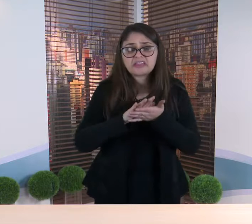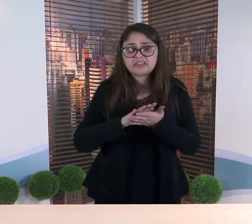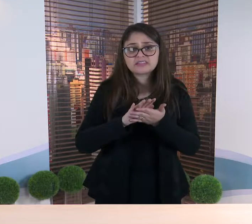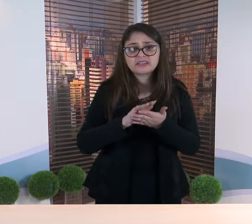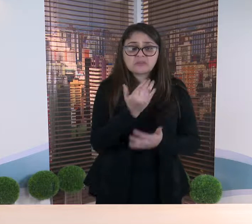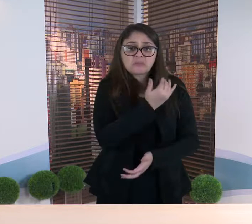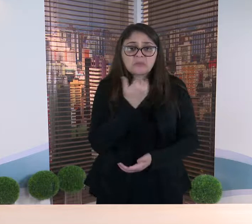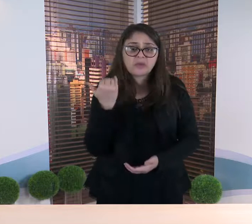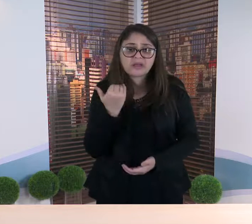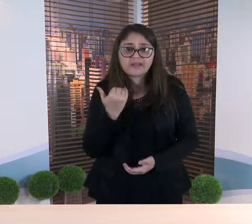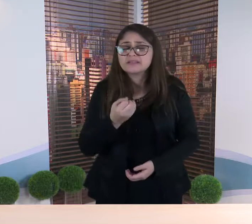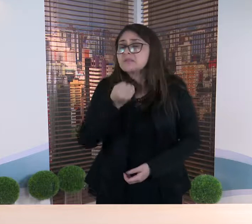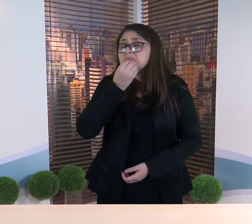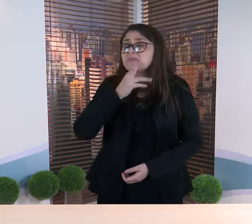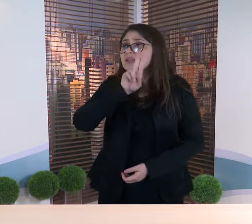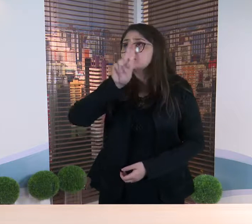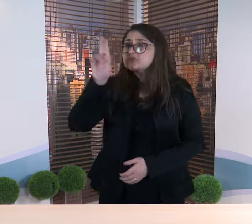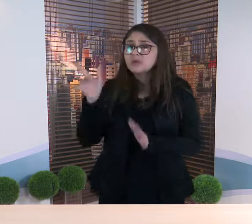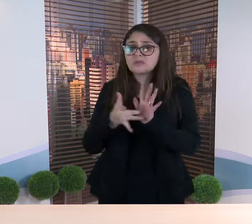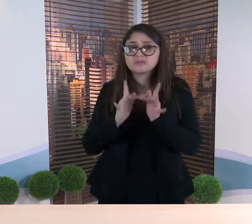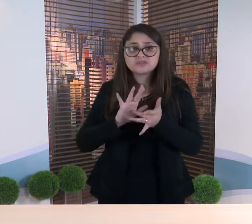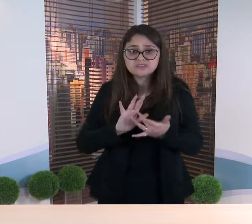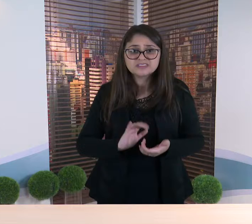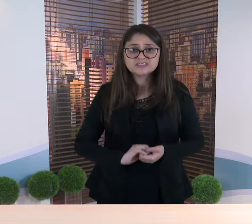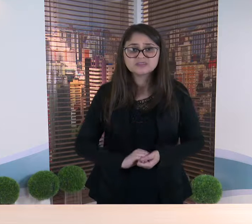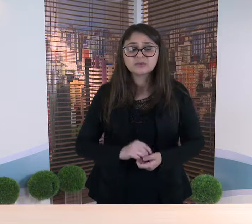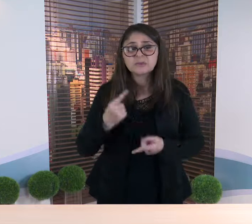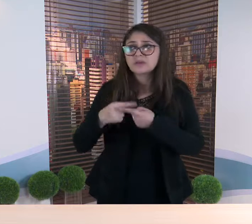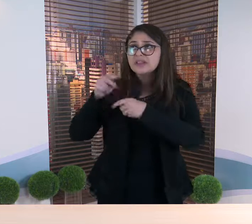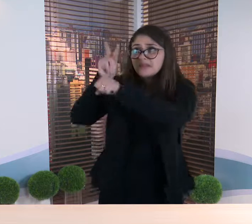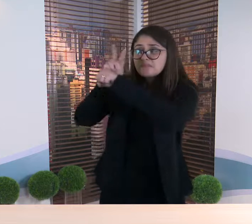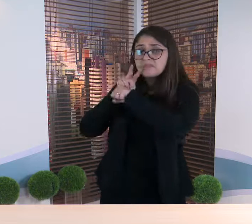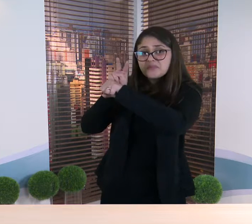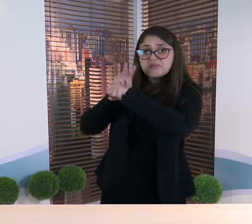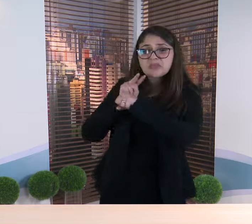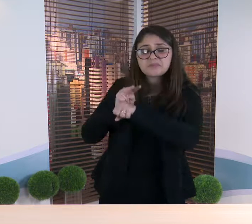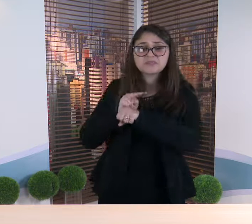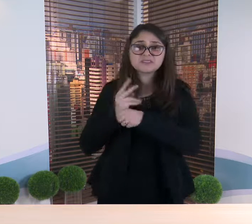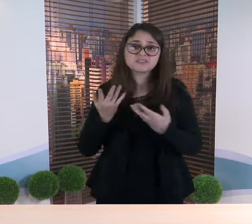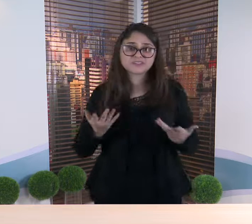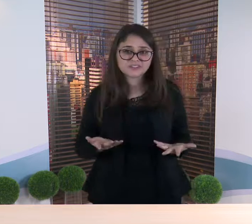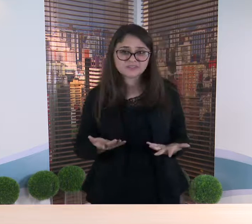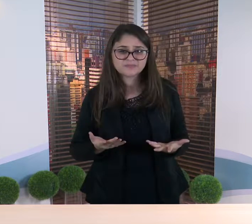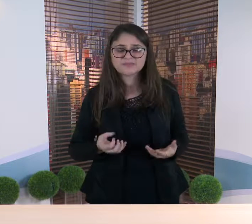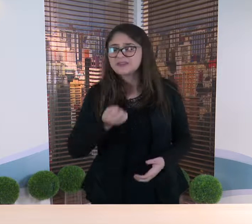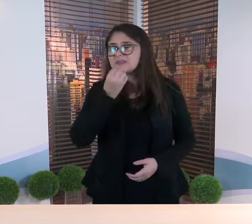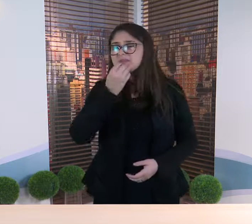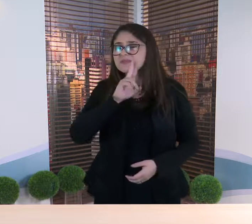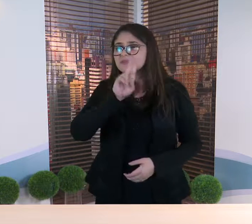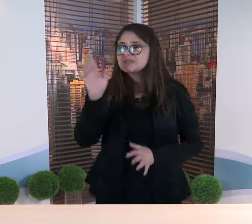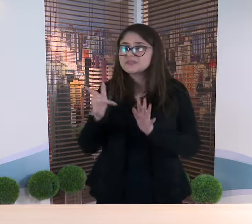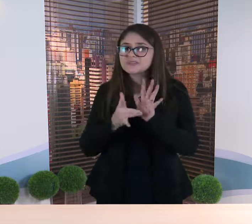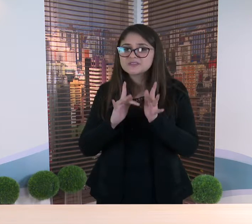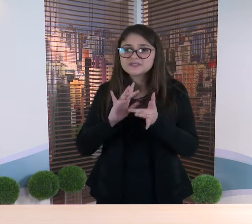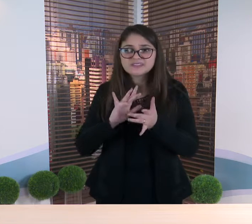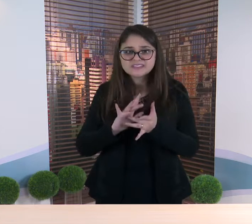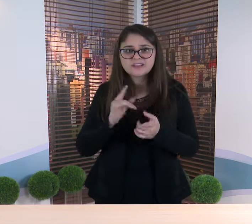alguma. Bendito seja o seu nome por esse empréstimo, enquanto o tive, e bendito seja o seu nome por